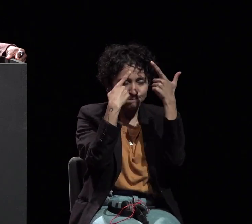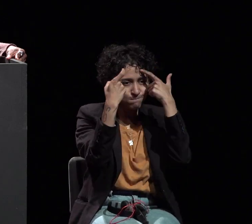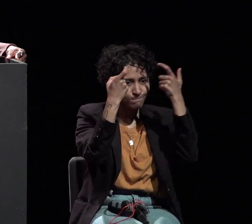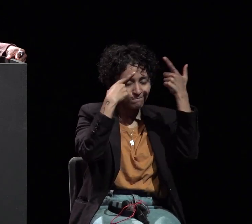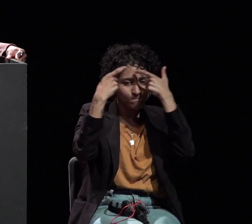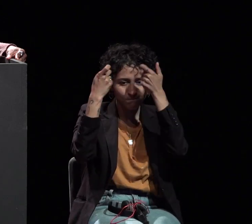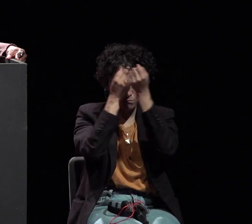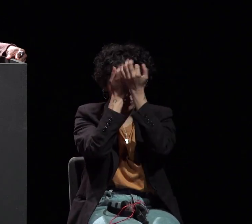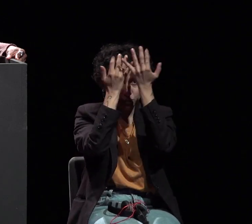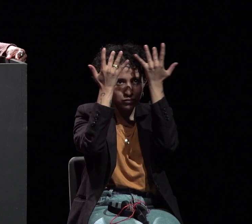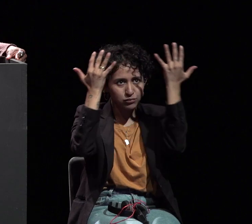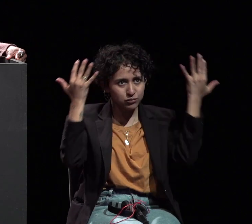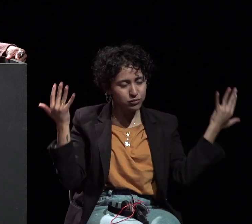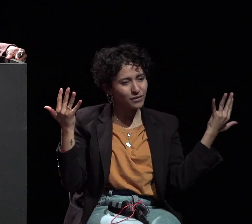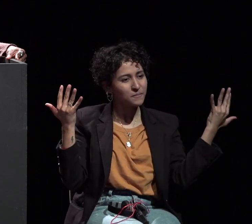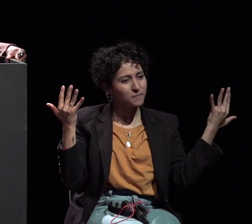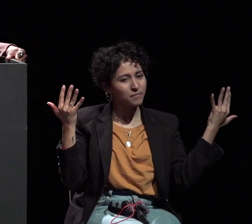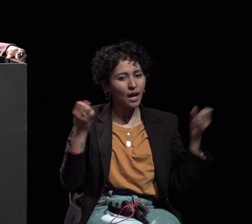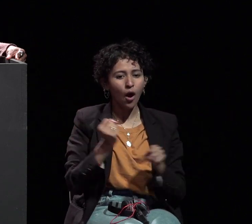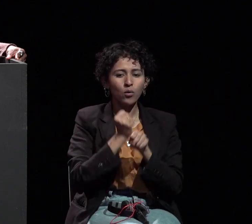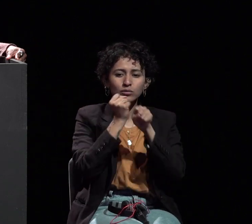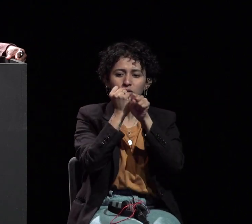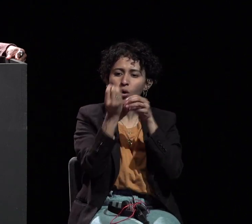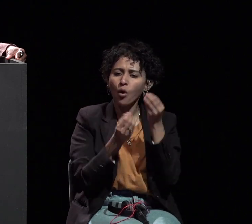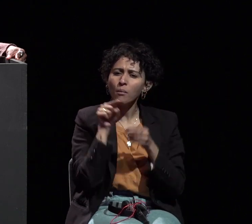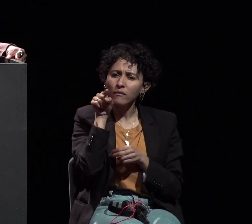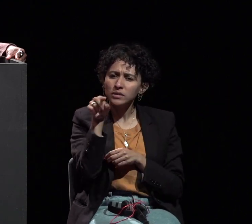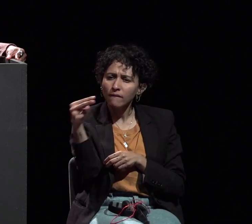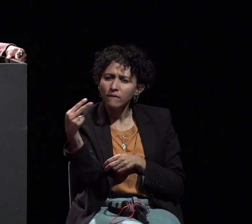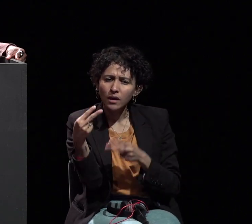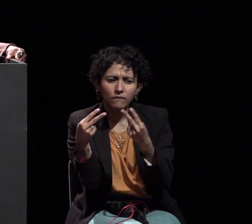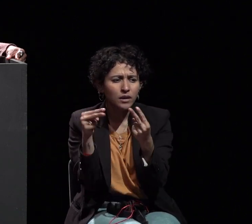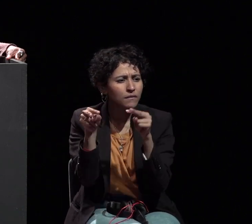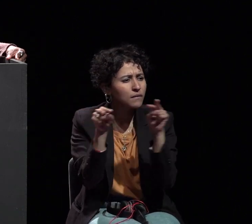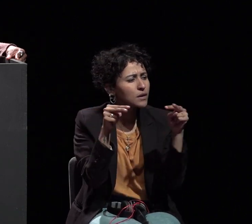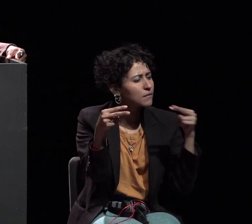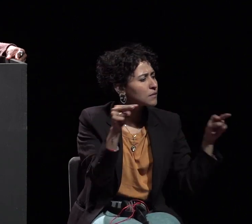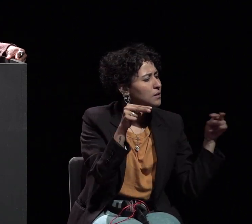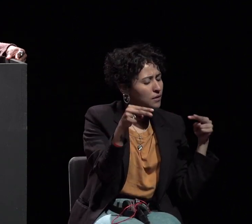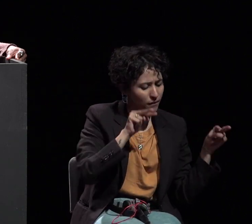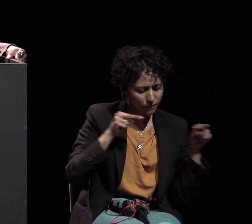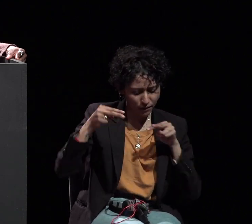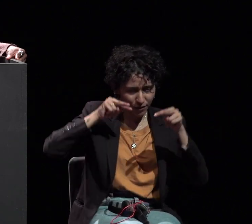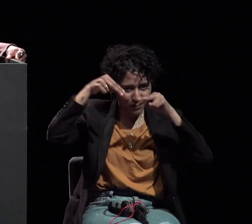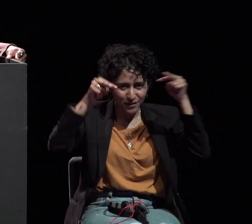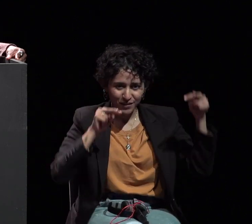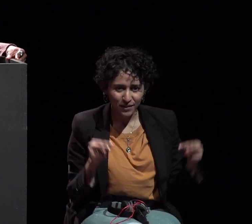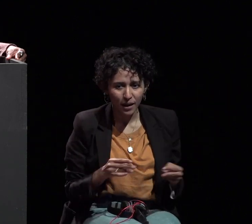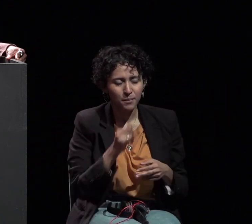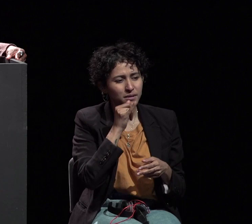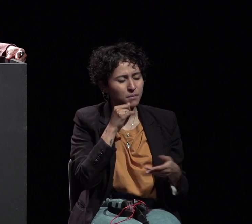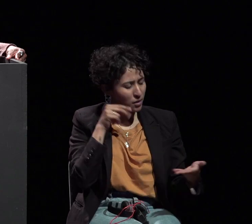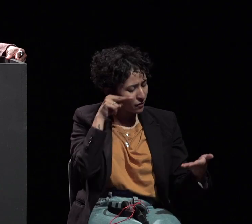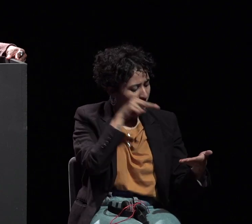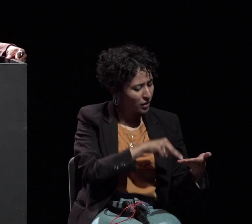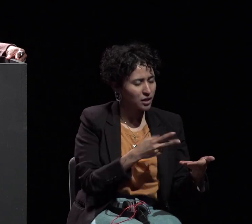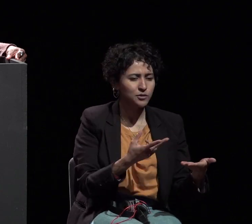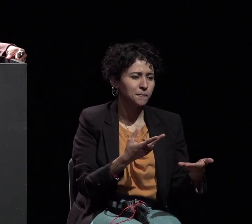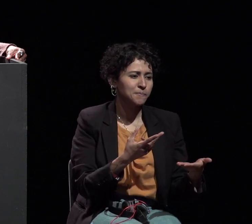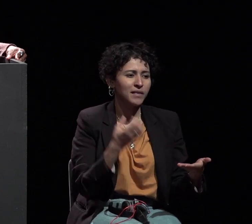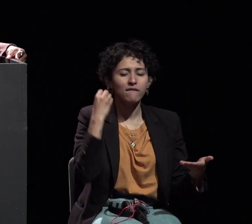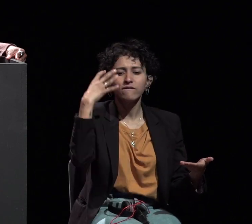a construção do olhar do outro. Relatos de viagem, corpos nas